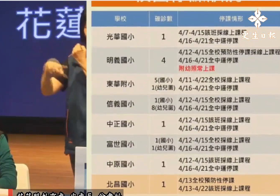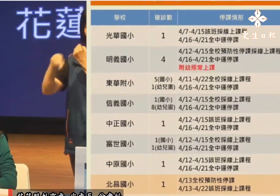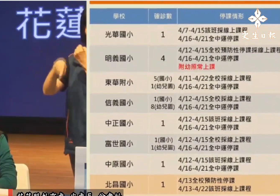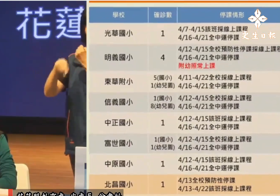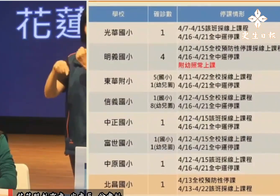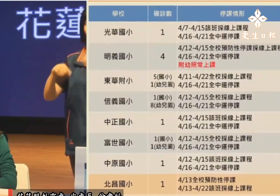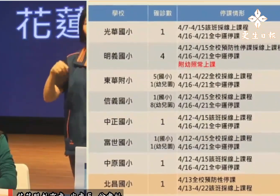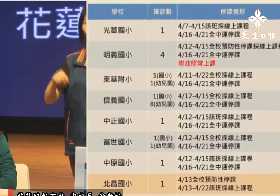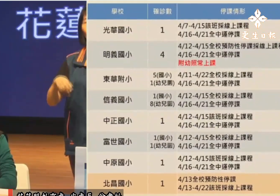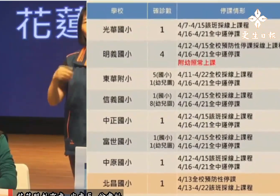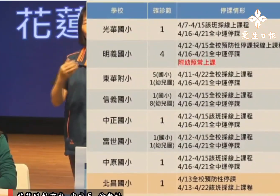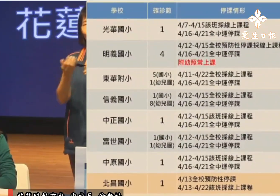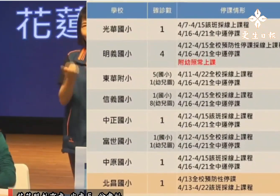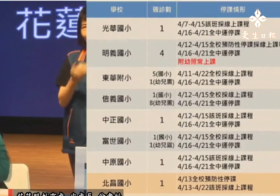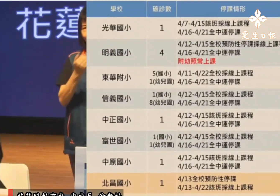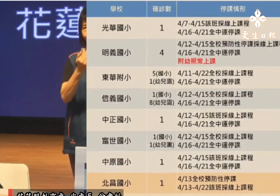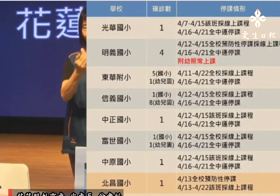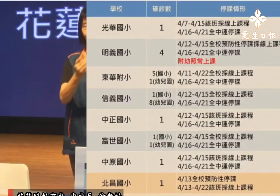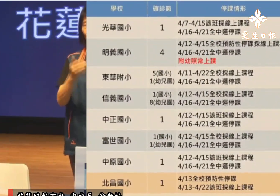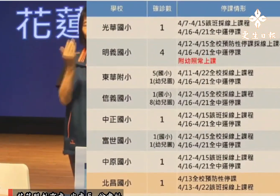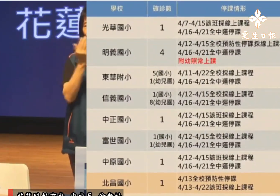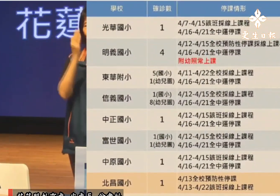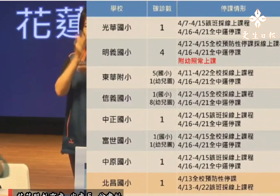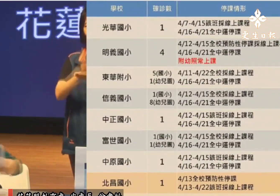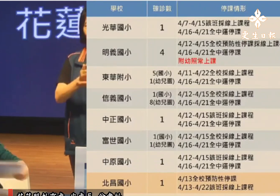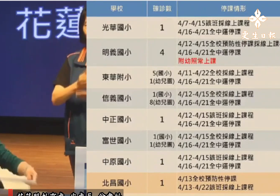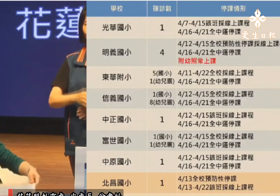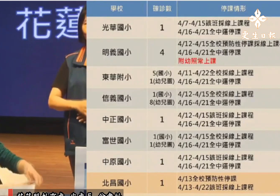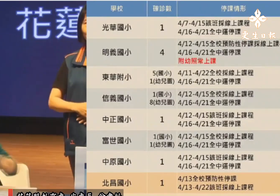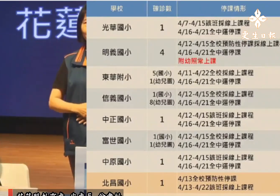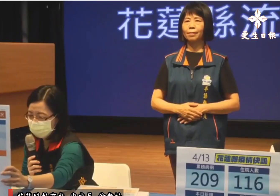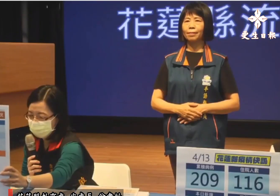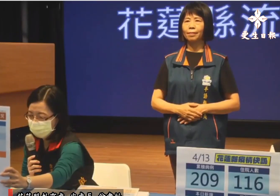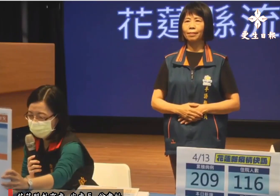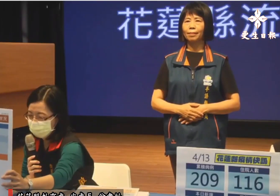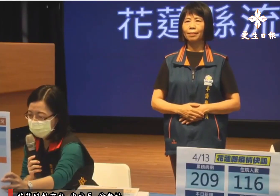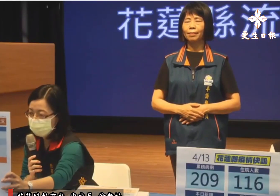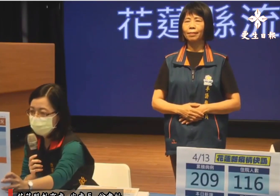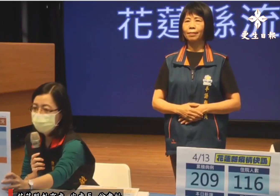的部分是进行预防性停课。